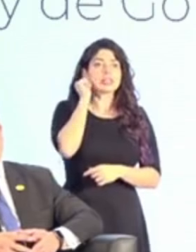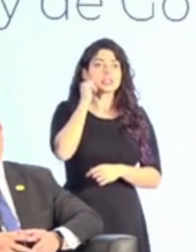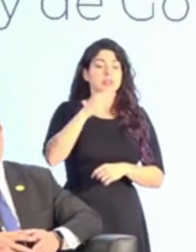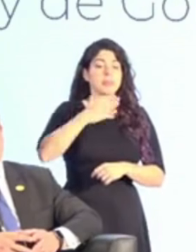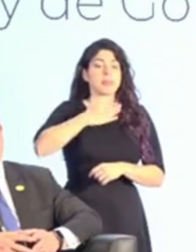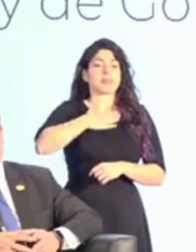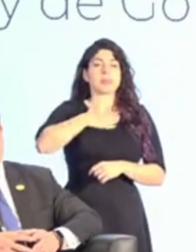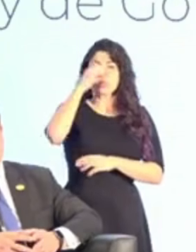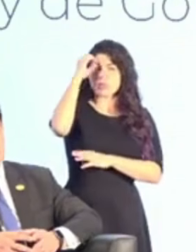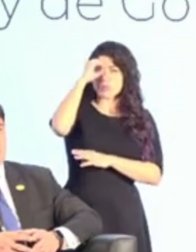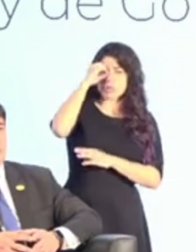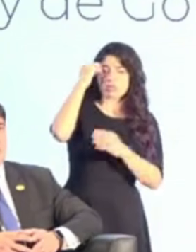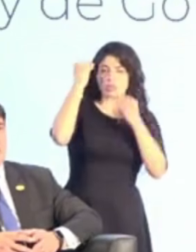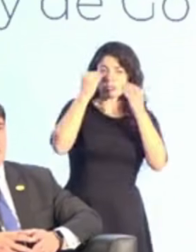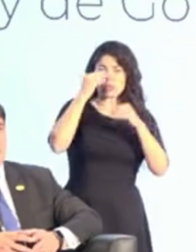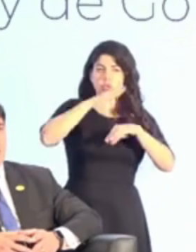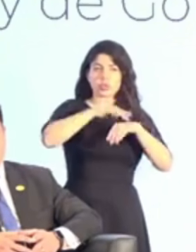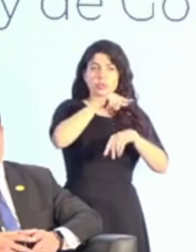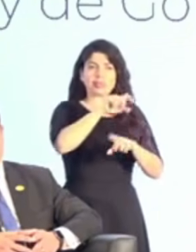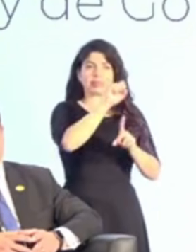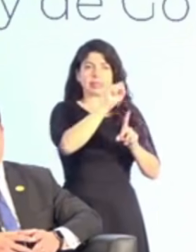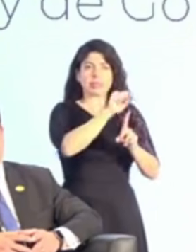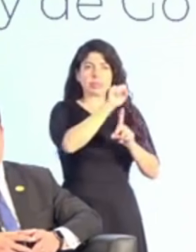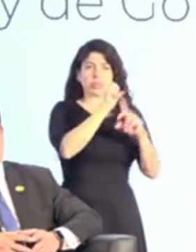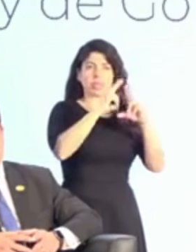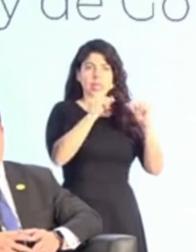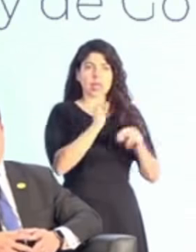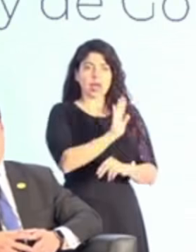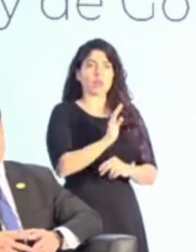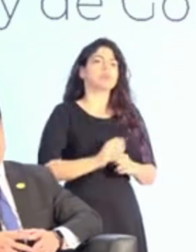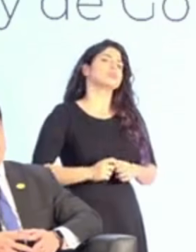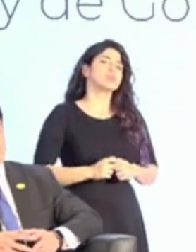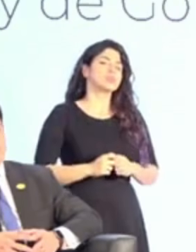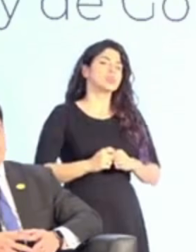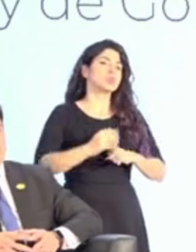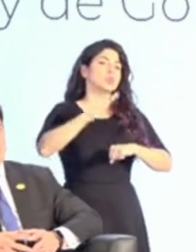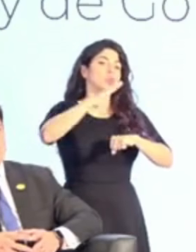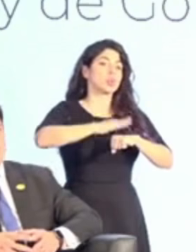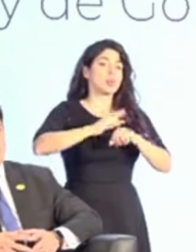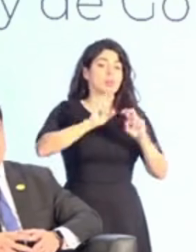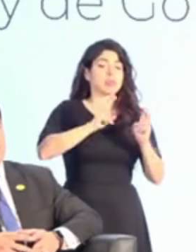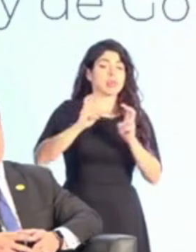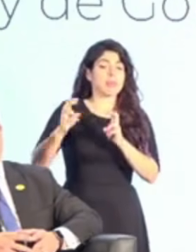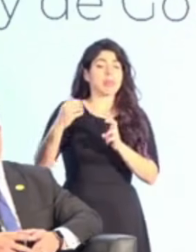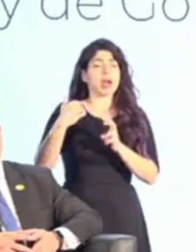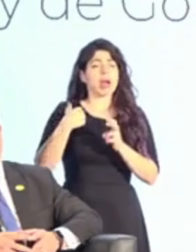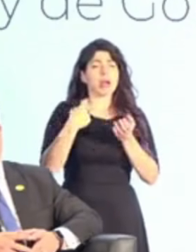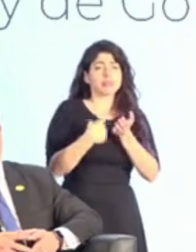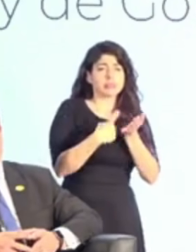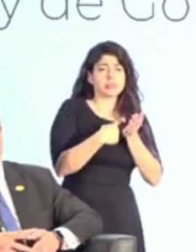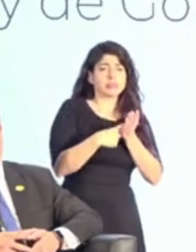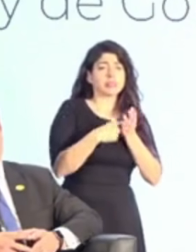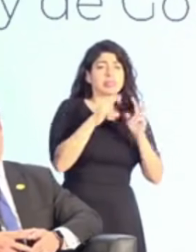mis consideraciones en el caso particular de Nicaragua. Sobre las temáticas que hemos abordado son las que